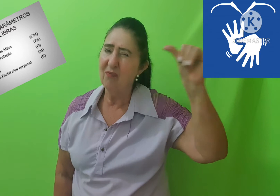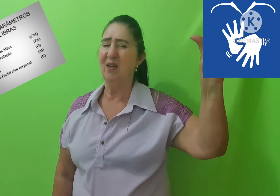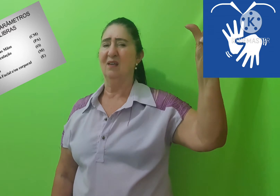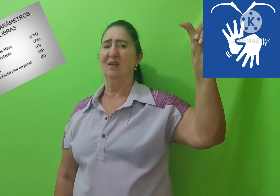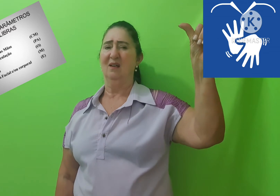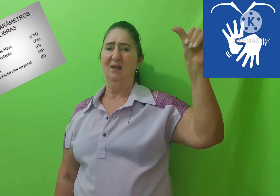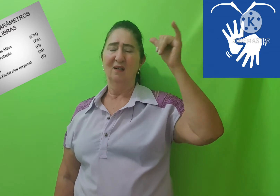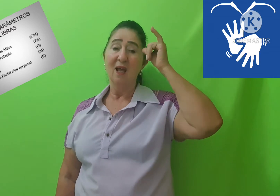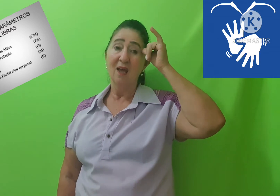evita.